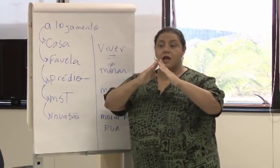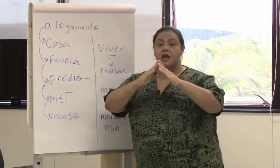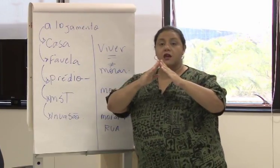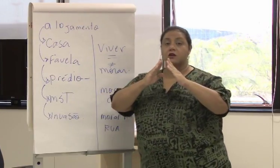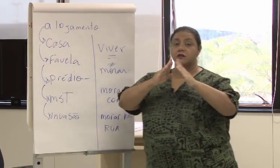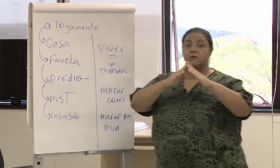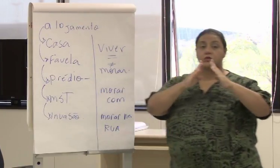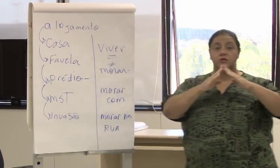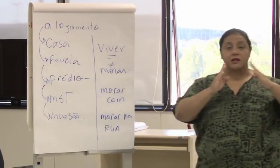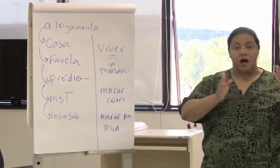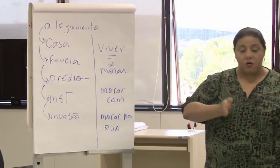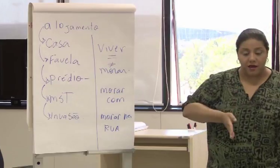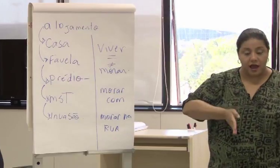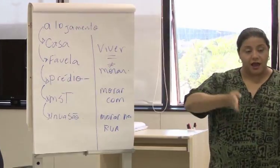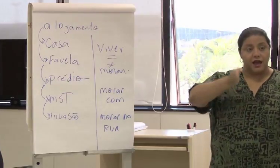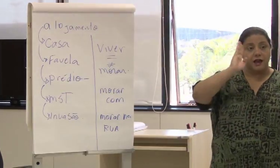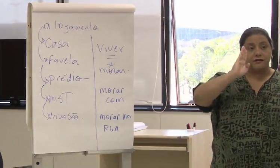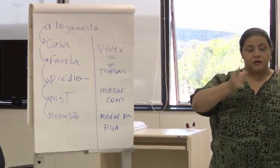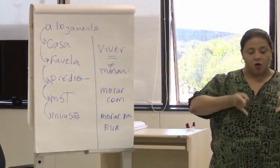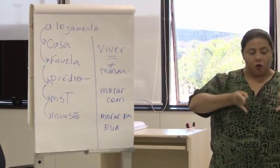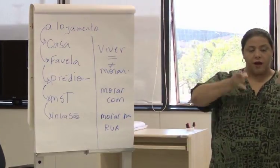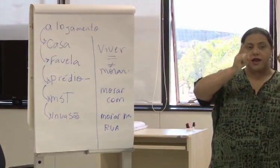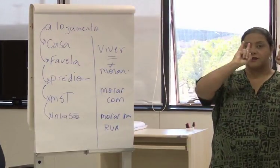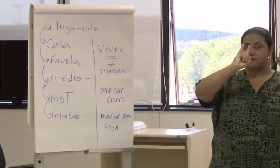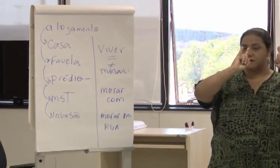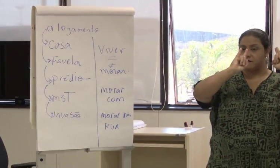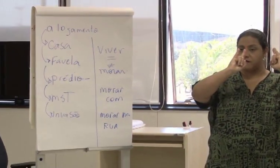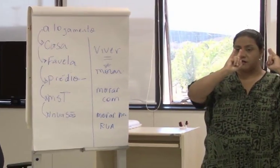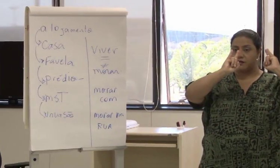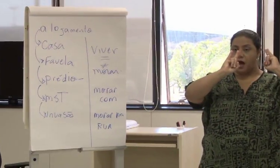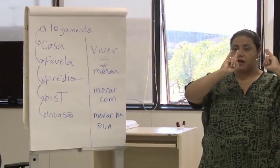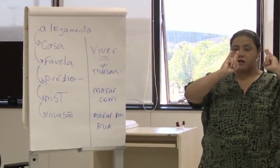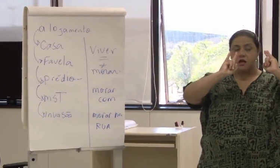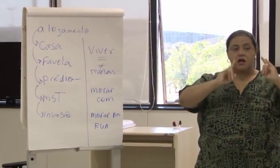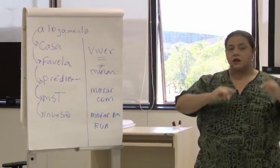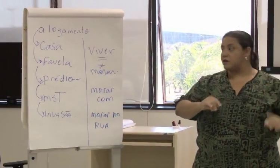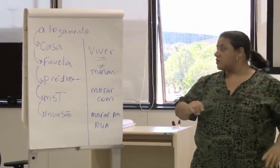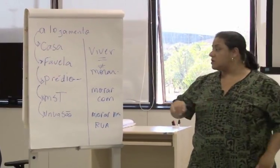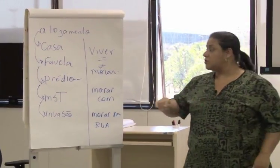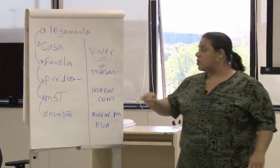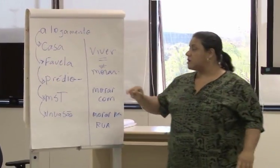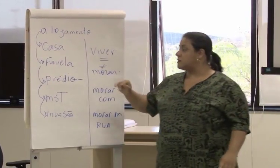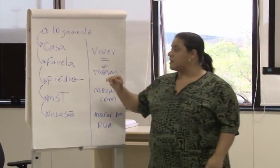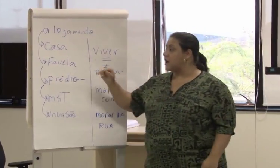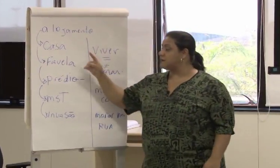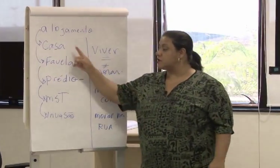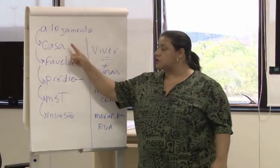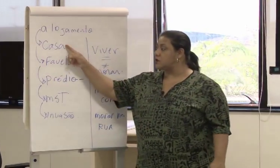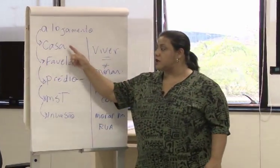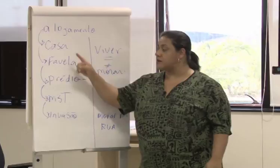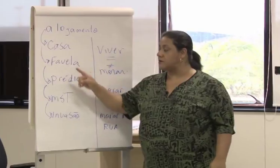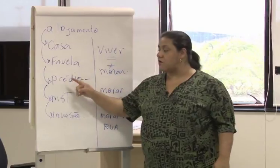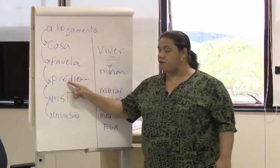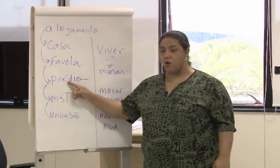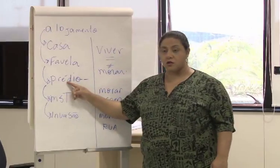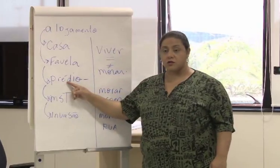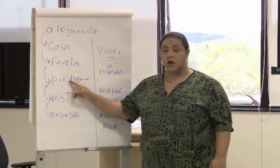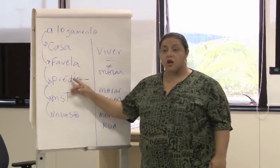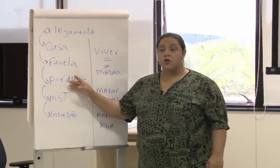E nós temos um sinal que é esse ou esse. Tá? Então, são 2 sinais que a gente tem que são fortes.